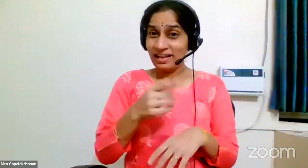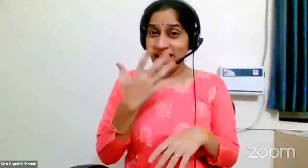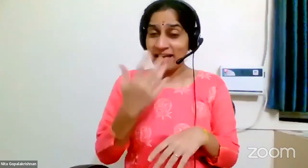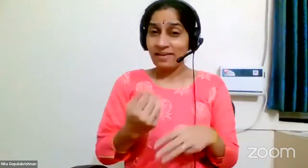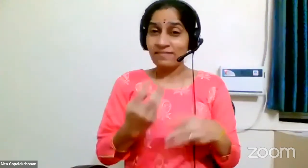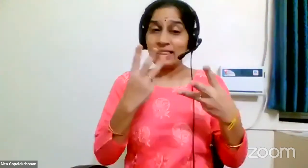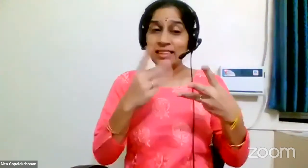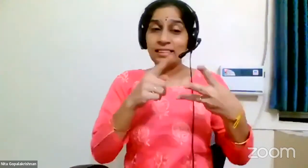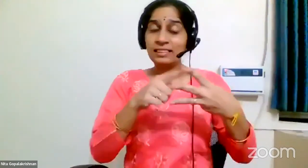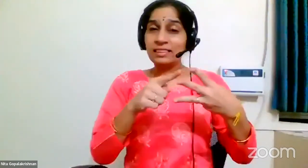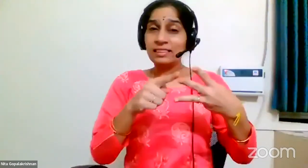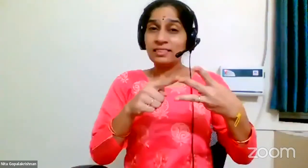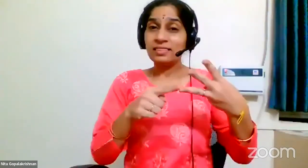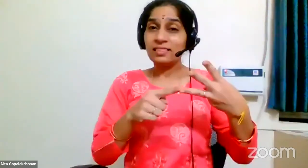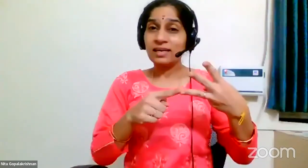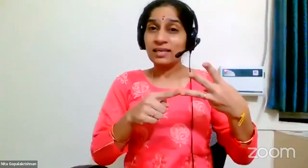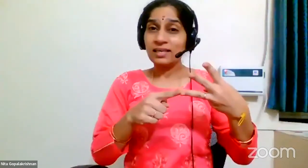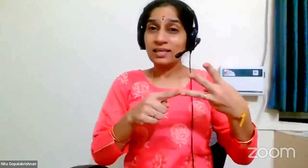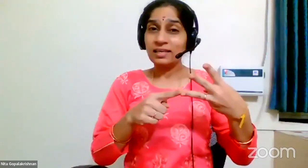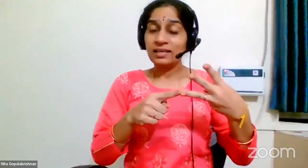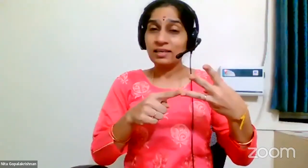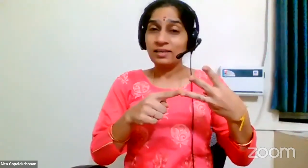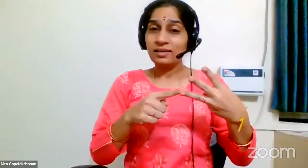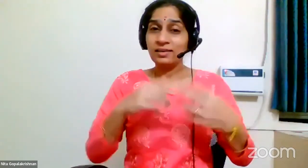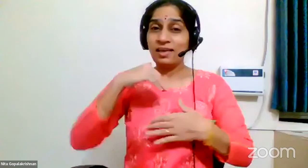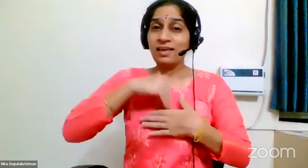सतोगुण, रजोगुण और तमोगुण,